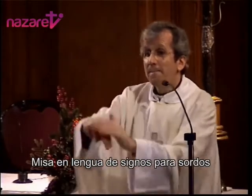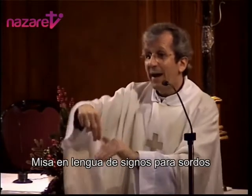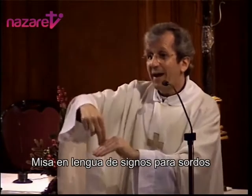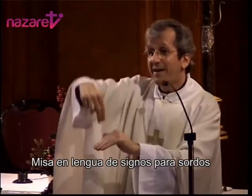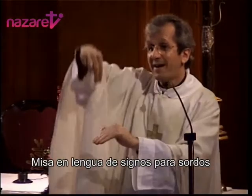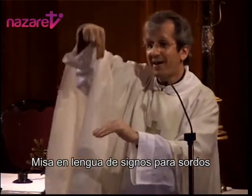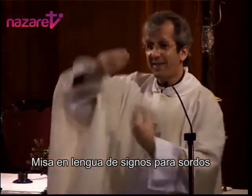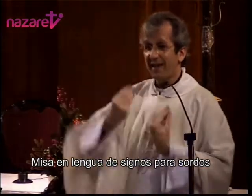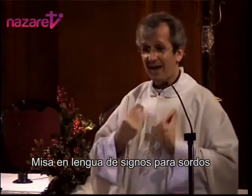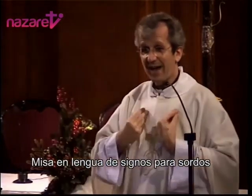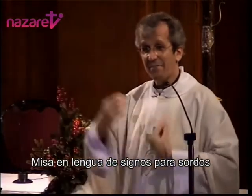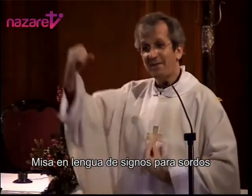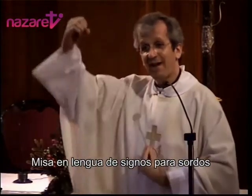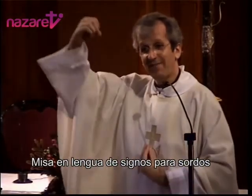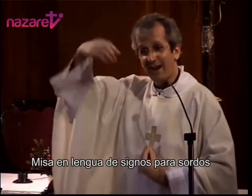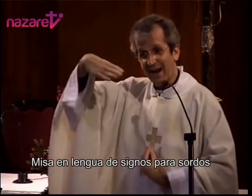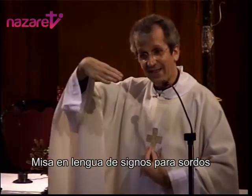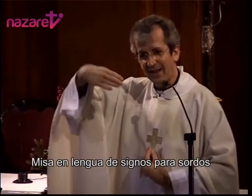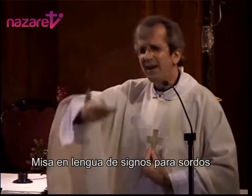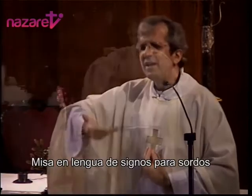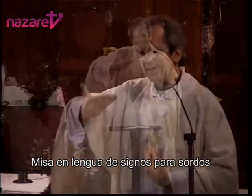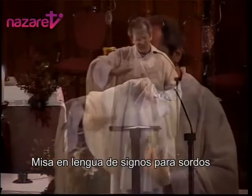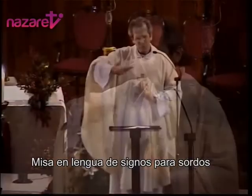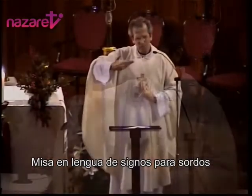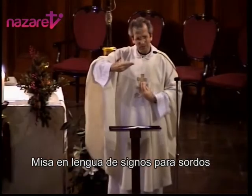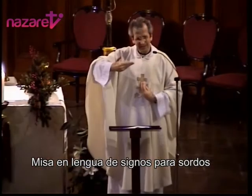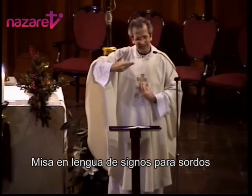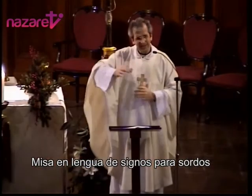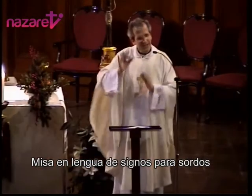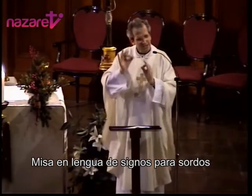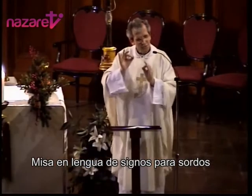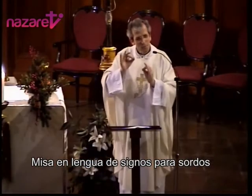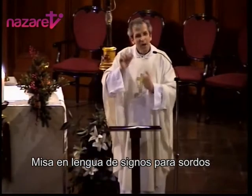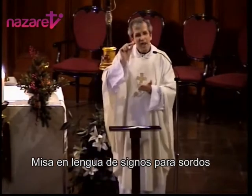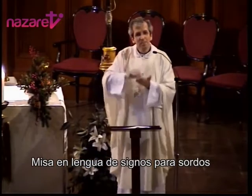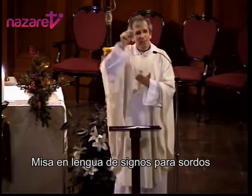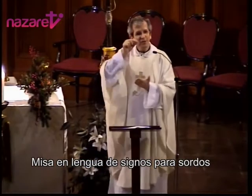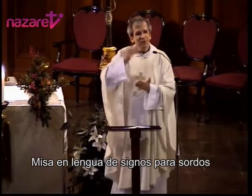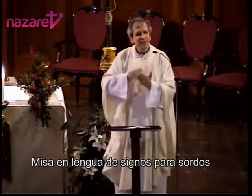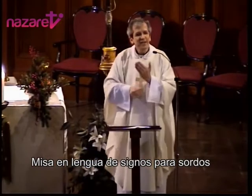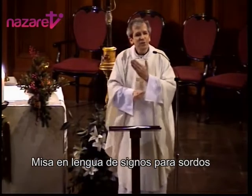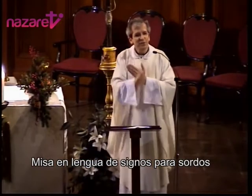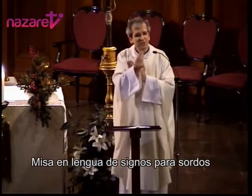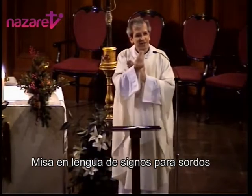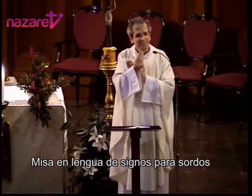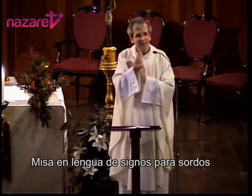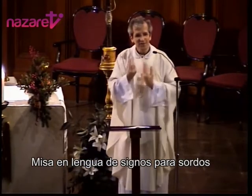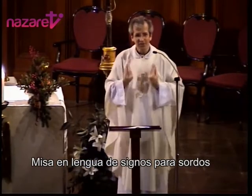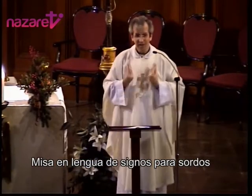para renacer a la vida de la gracia. Y eso es muy importante, es como el momento de nuestro nacimiento a